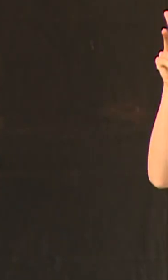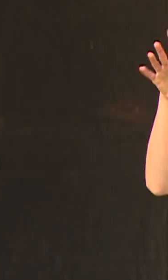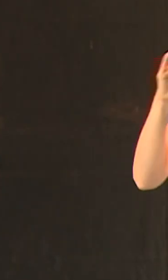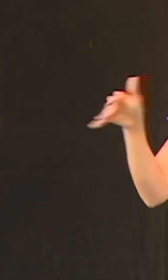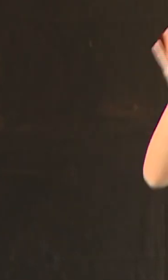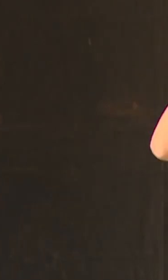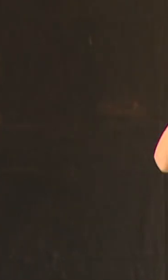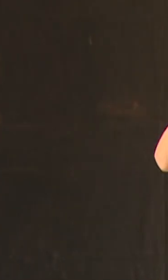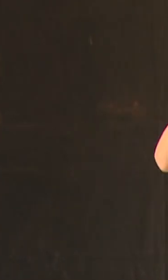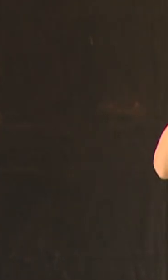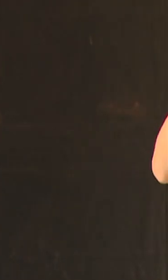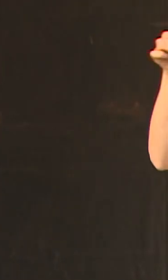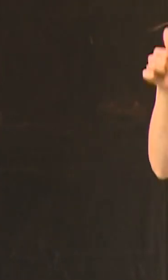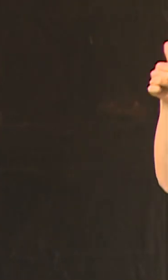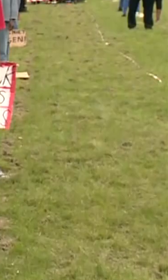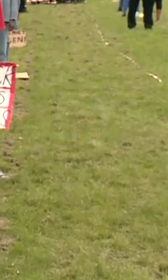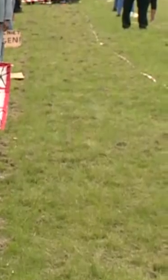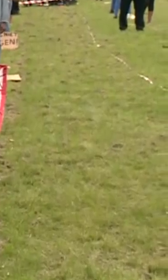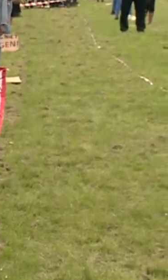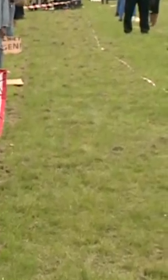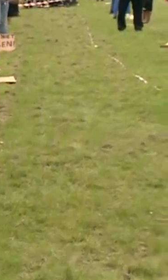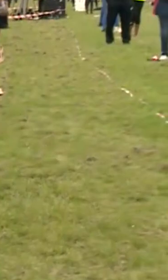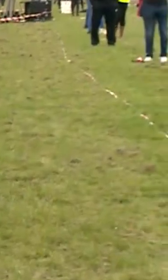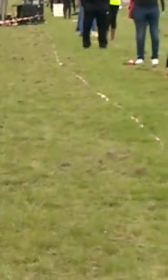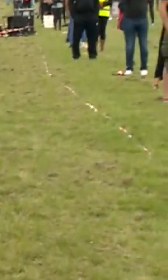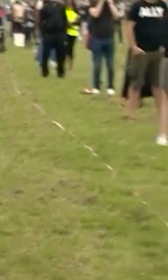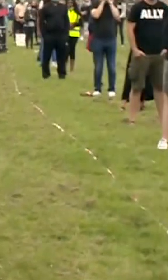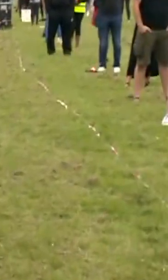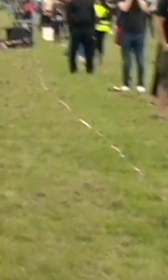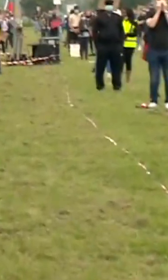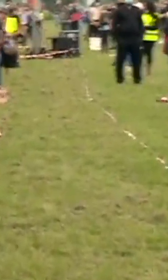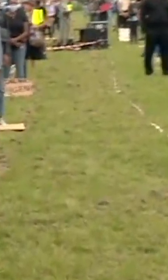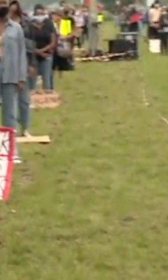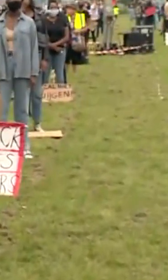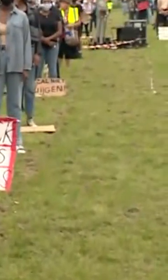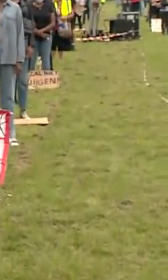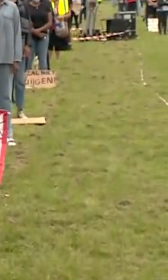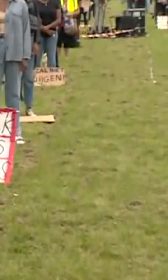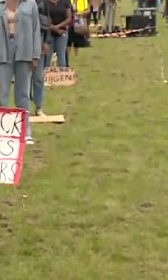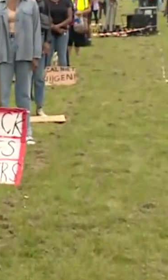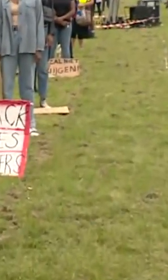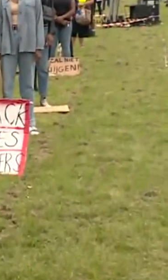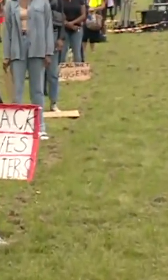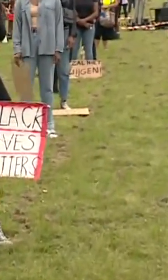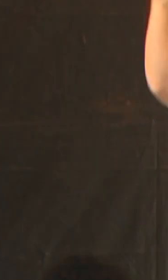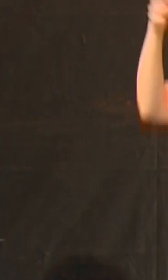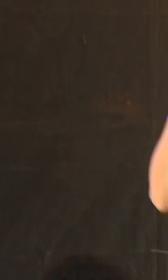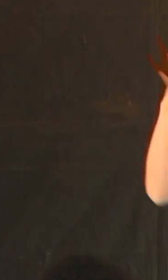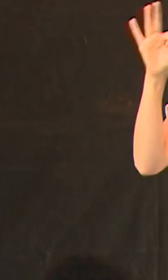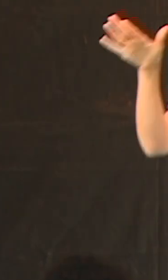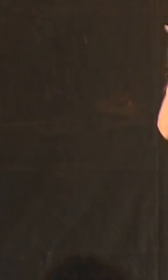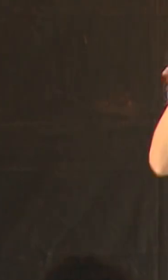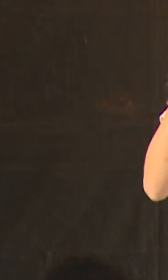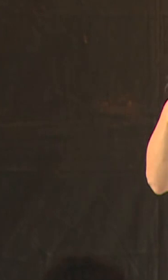10, ja, 16 en 3. Deze 3 kinderen zijn hier 300 meter verder geboren in het Flevo